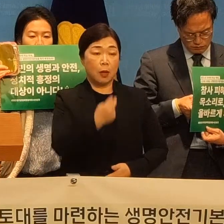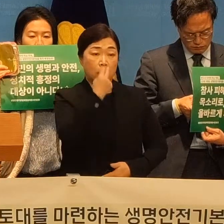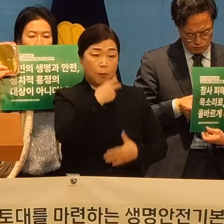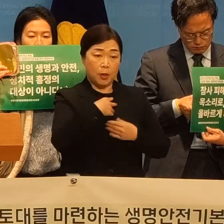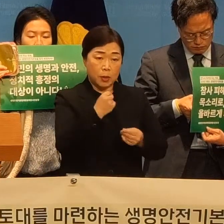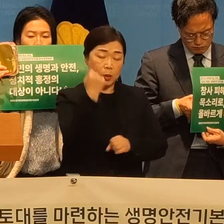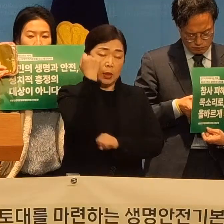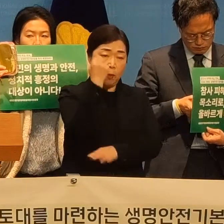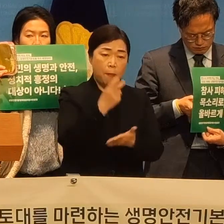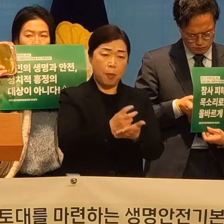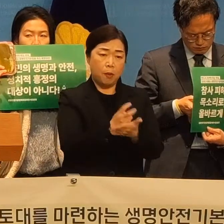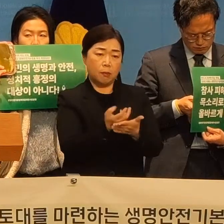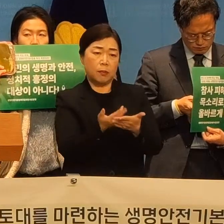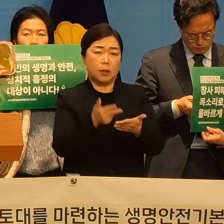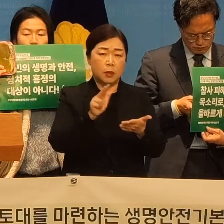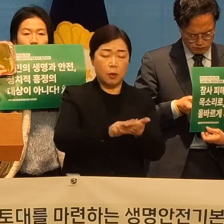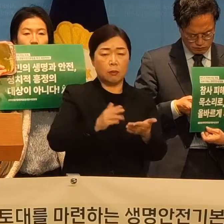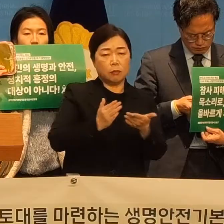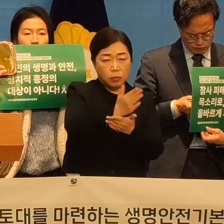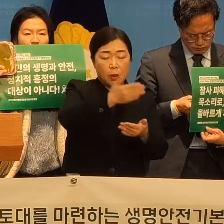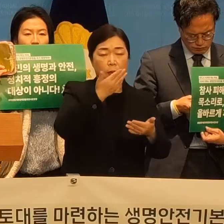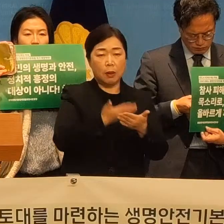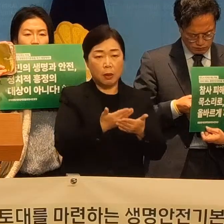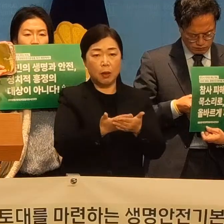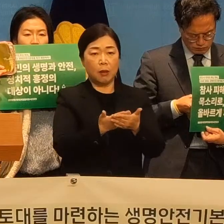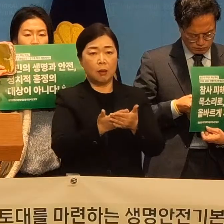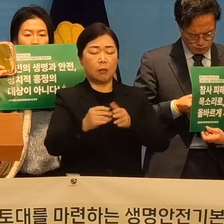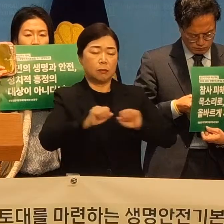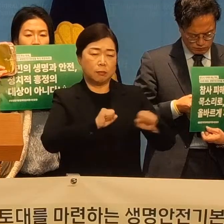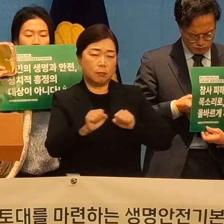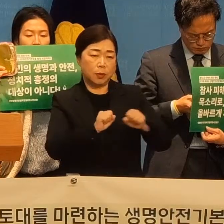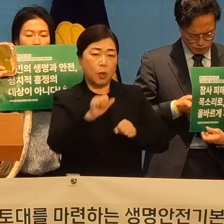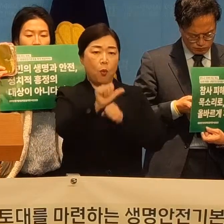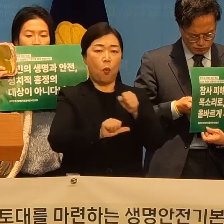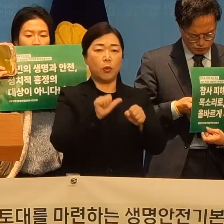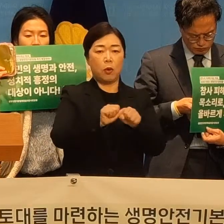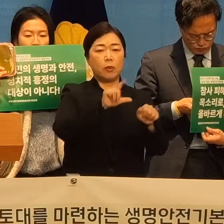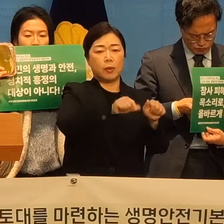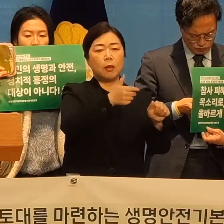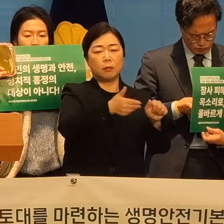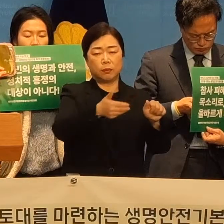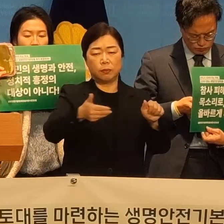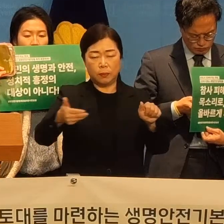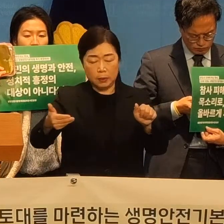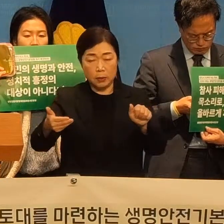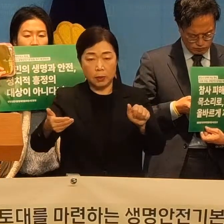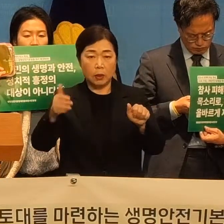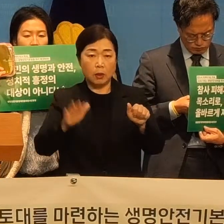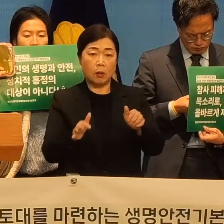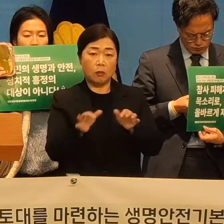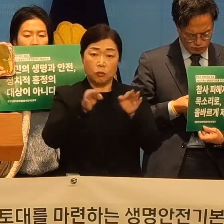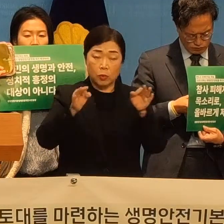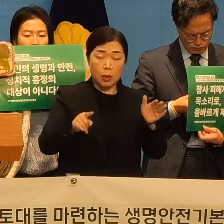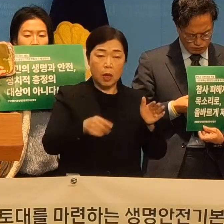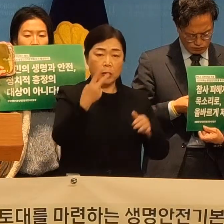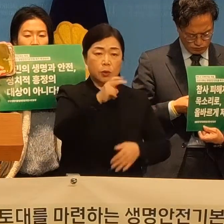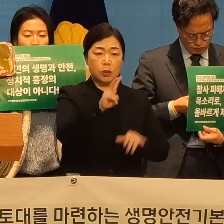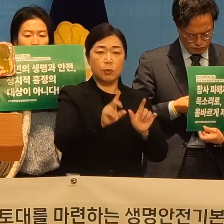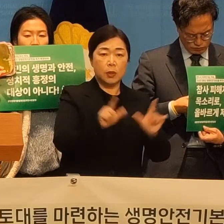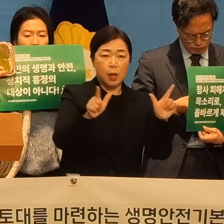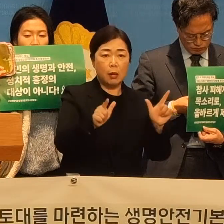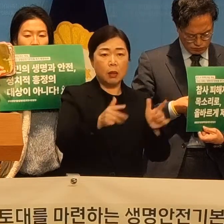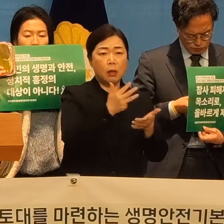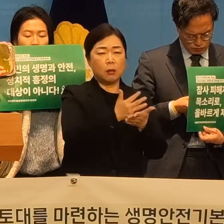생명안전기본법 제정을 외친 지 벌써 5년이 흘렀습니다. 그 사이에도 2022년